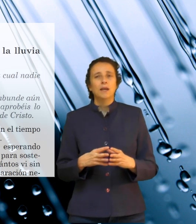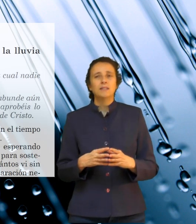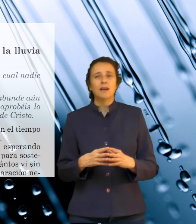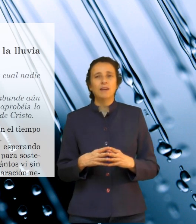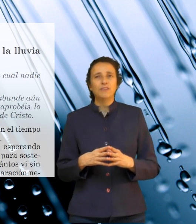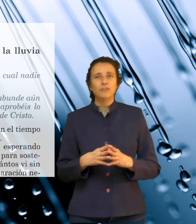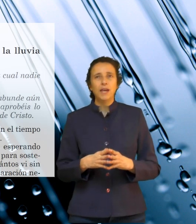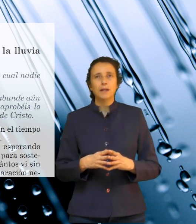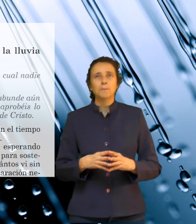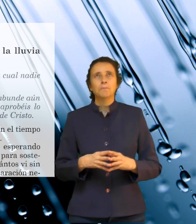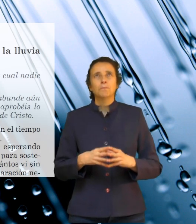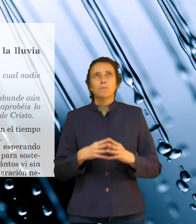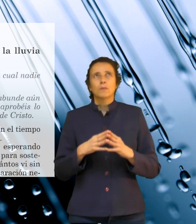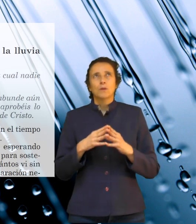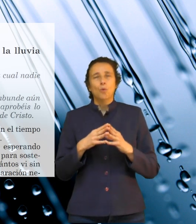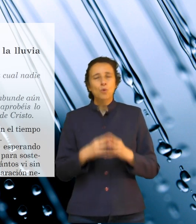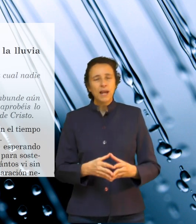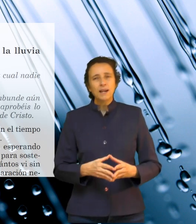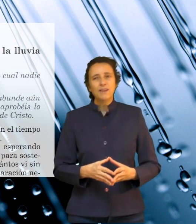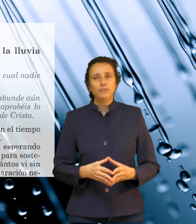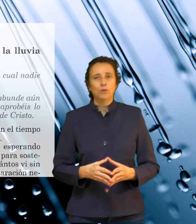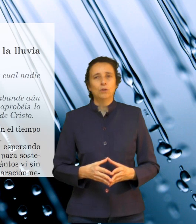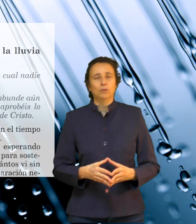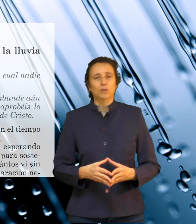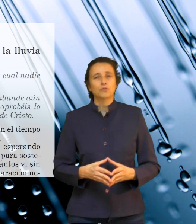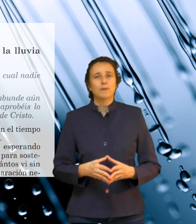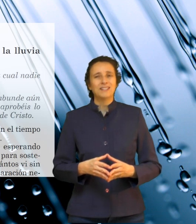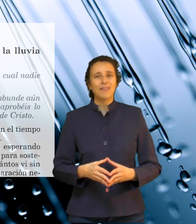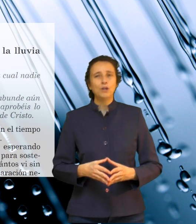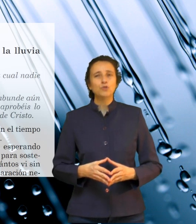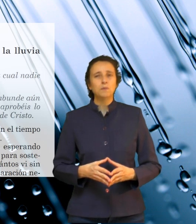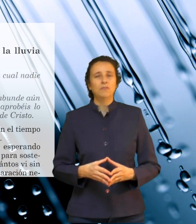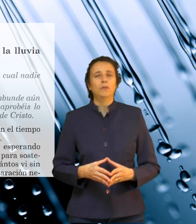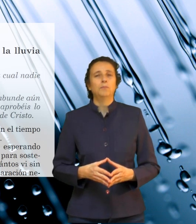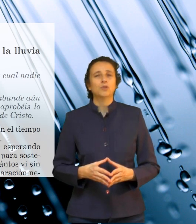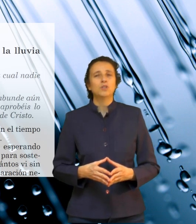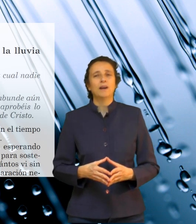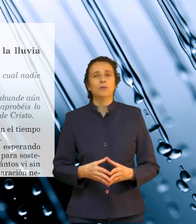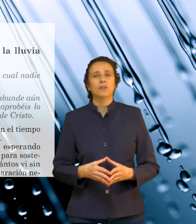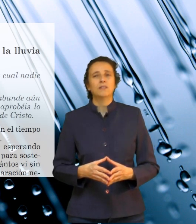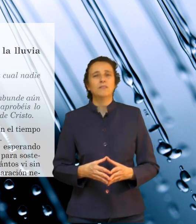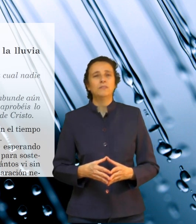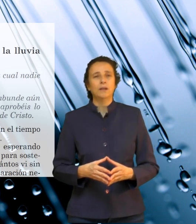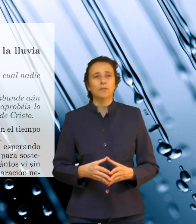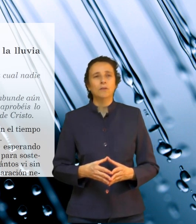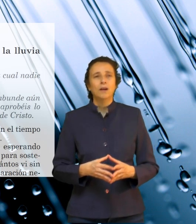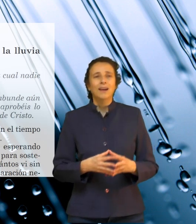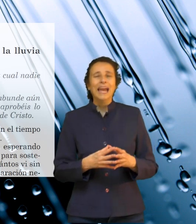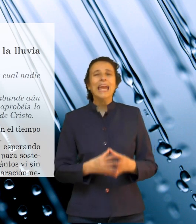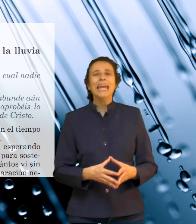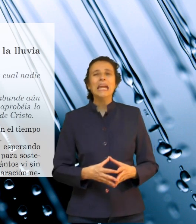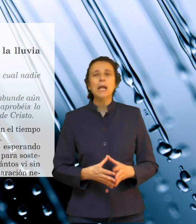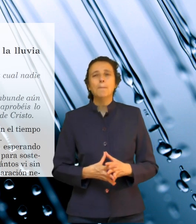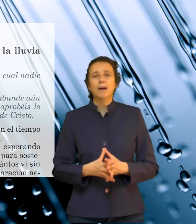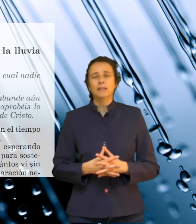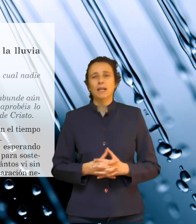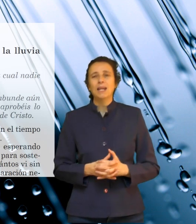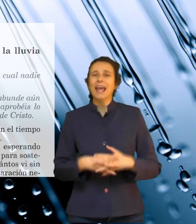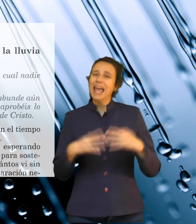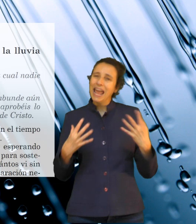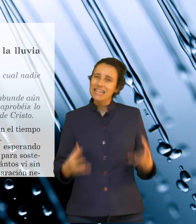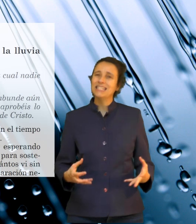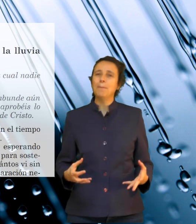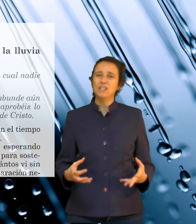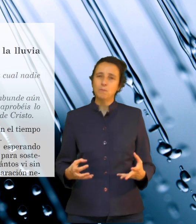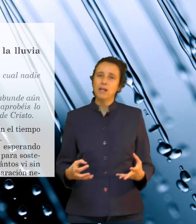indispensable establecer una relación con Dios basada en los principios y valores del cielo y